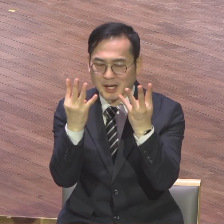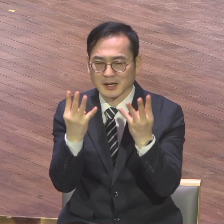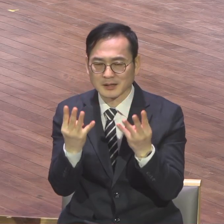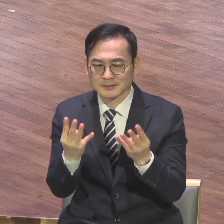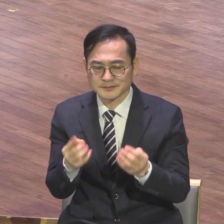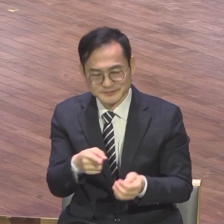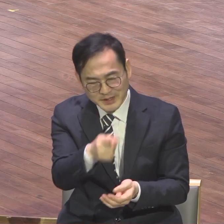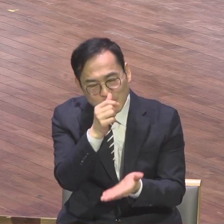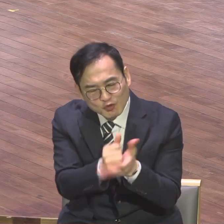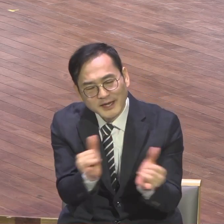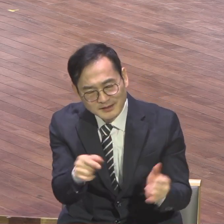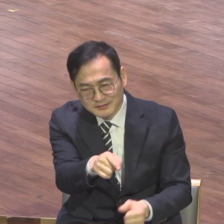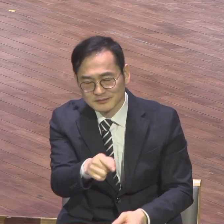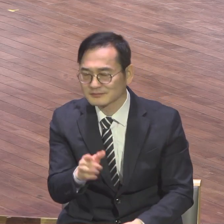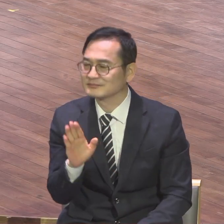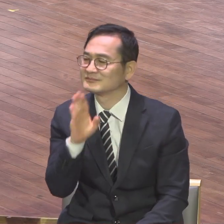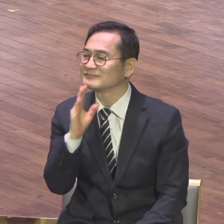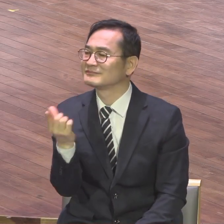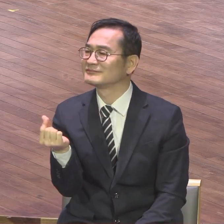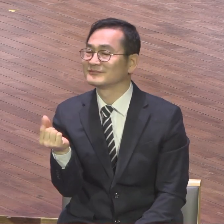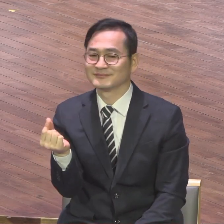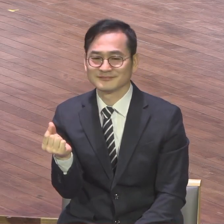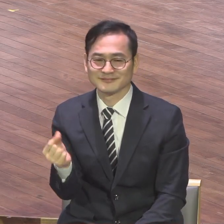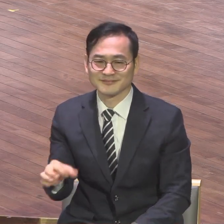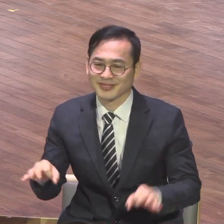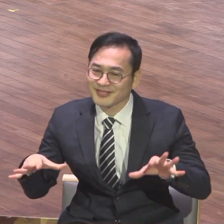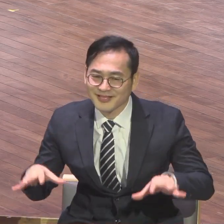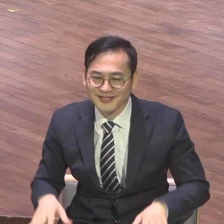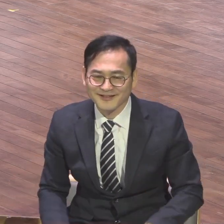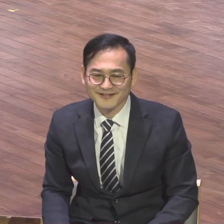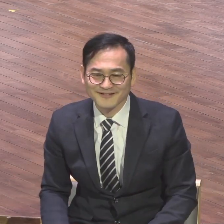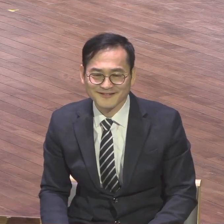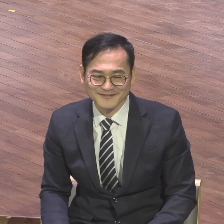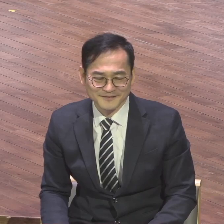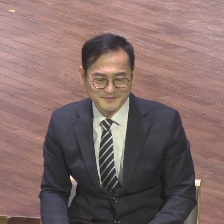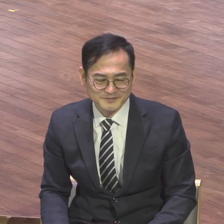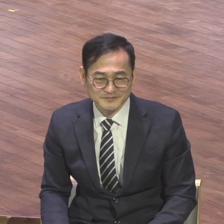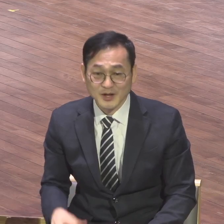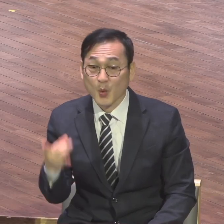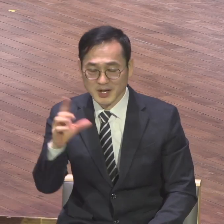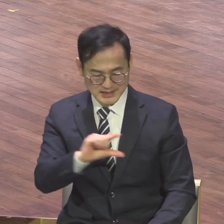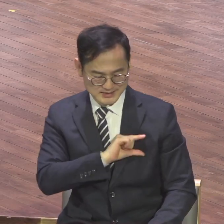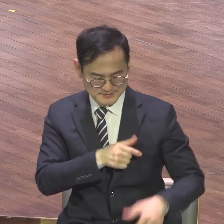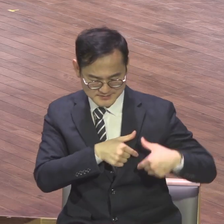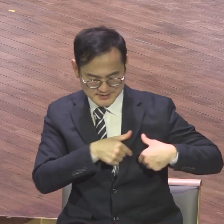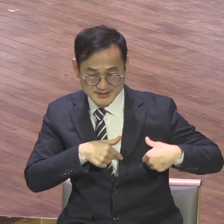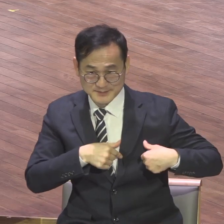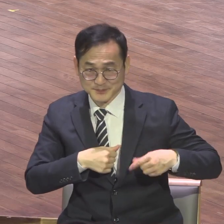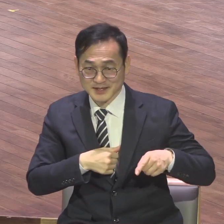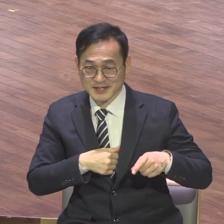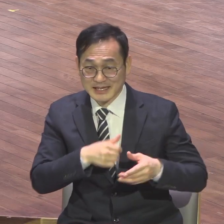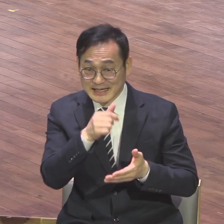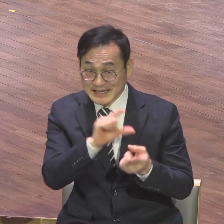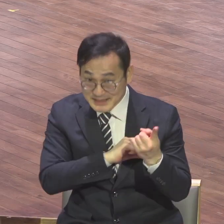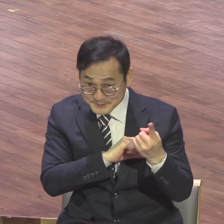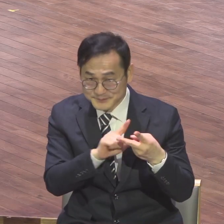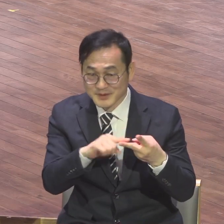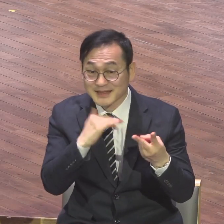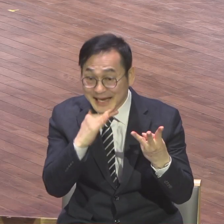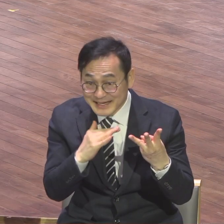있으니까 뭐 딱 보면요 그때는 그걸 써놨어요. 이름, 나이, 제목 쫙